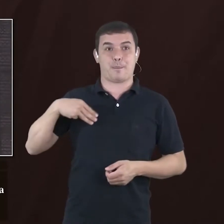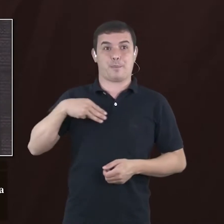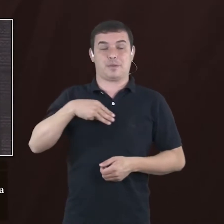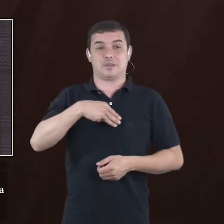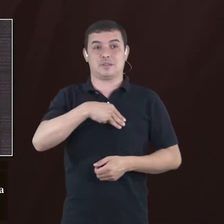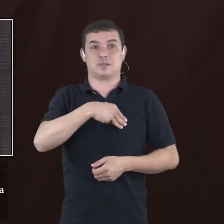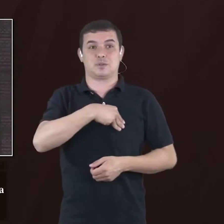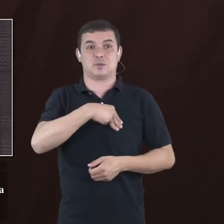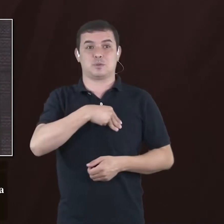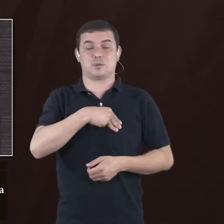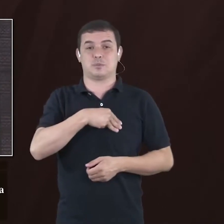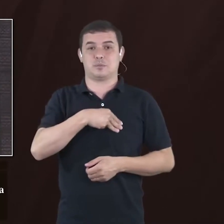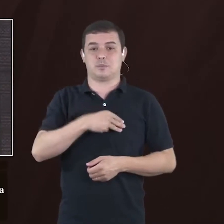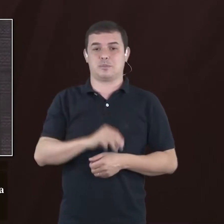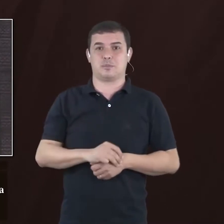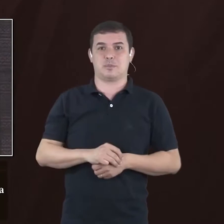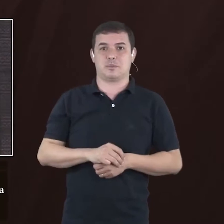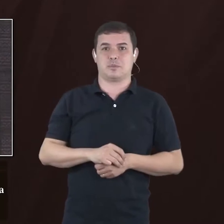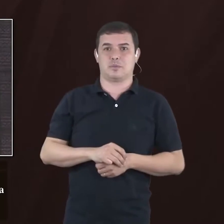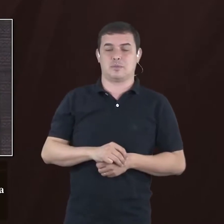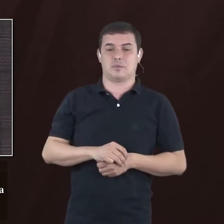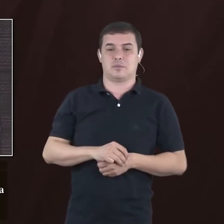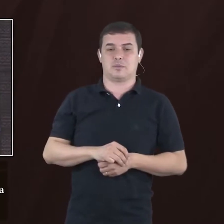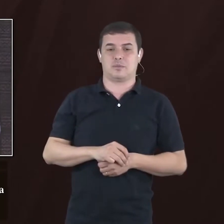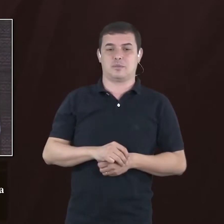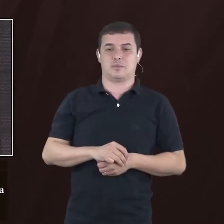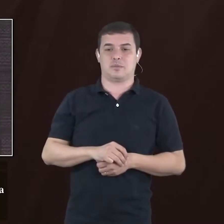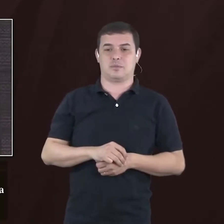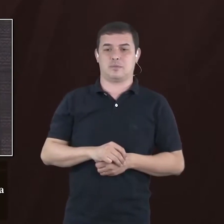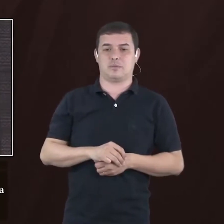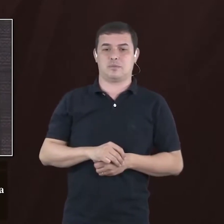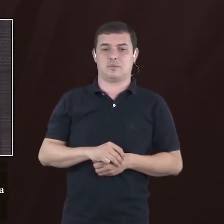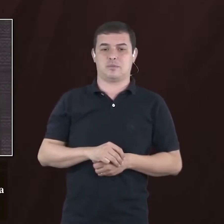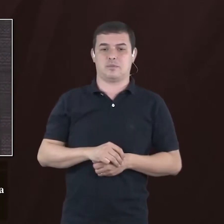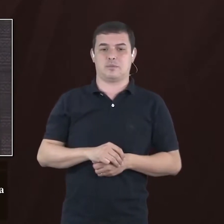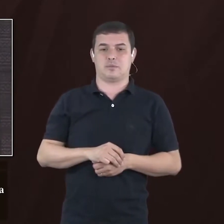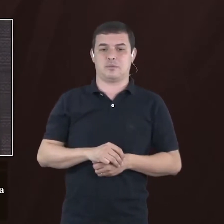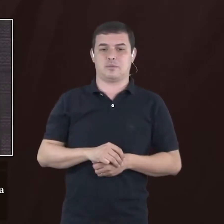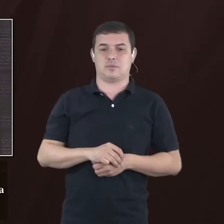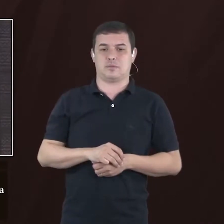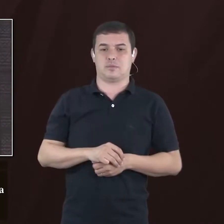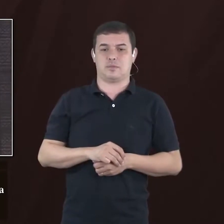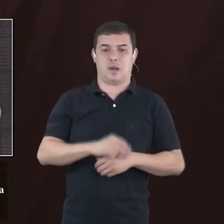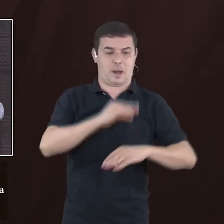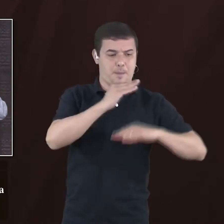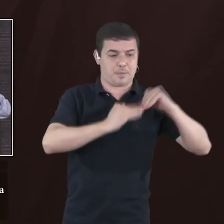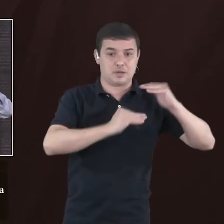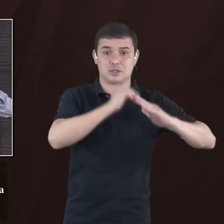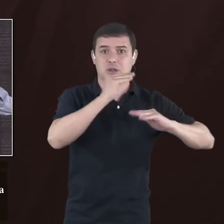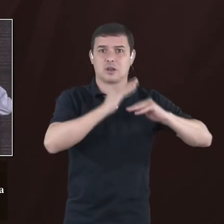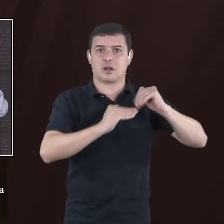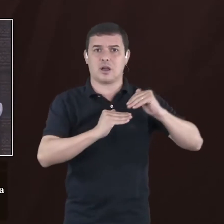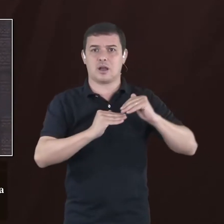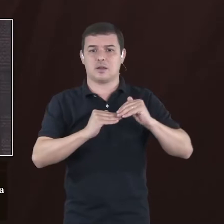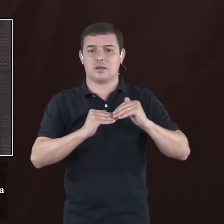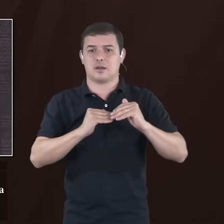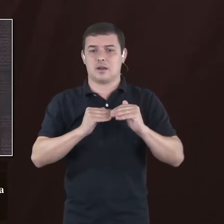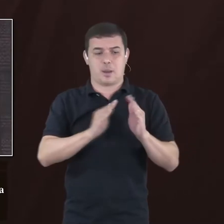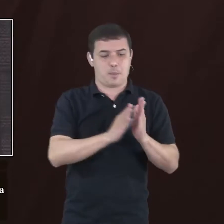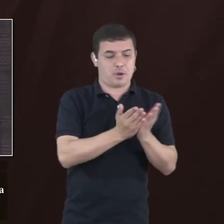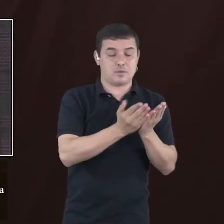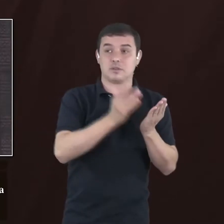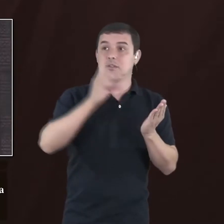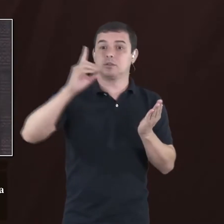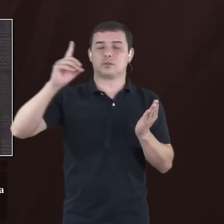pleno cumprimento à palavra de Deus. Irmão Ezra já explicou para nós, aqui é para completar a palavra